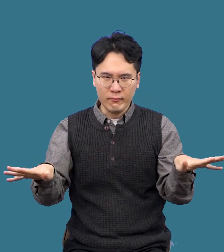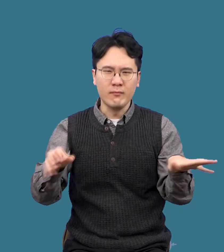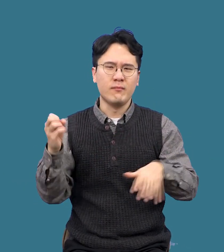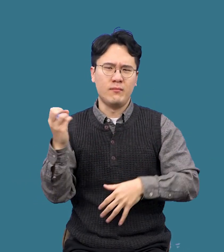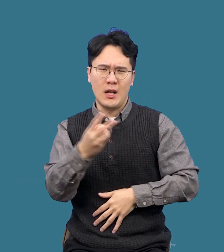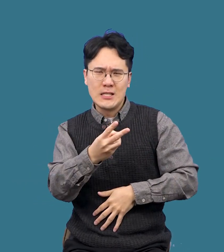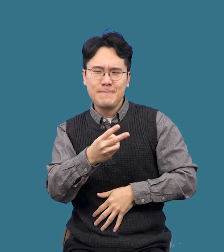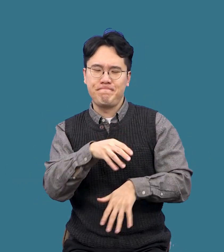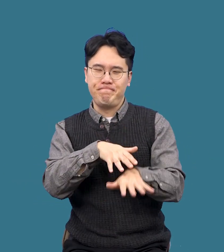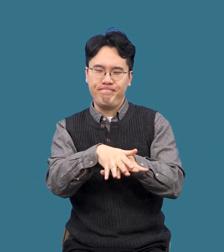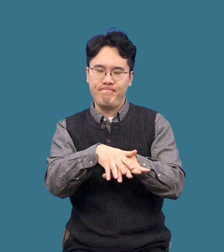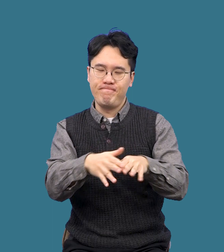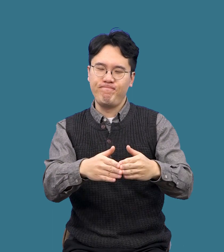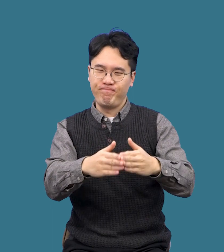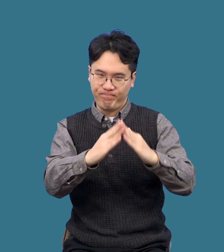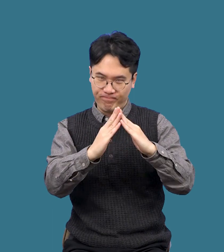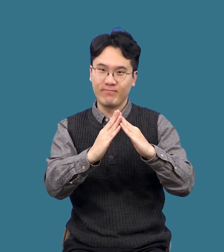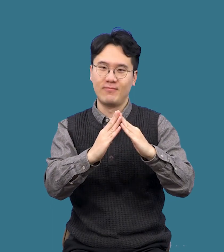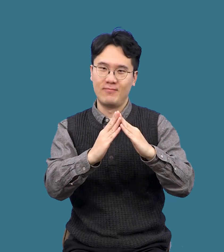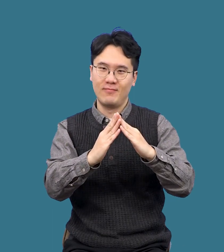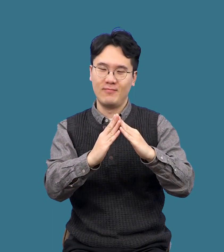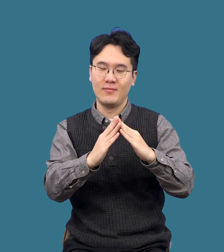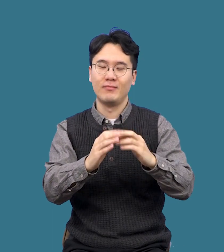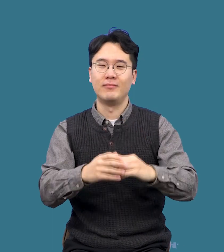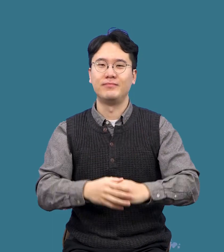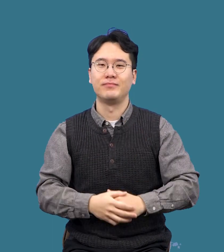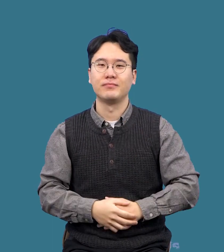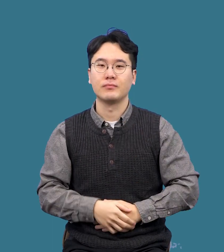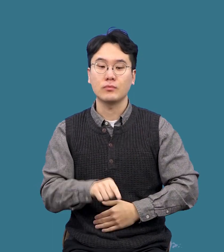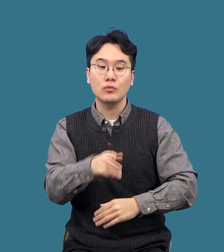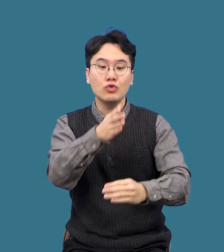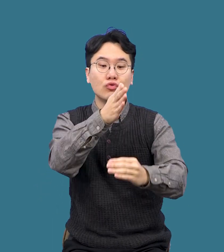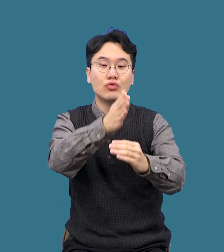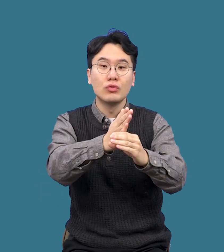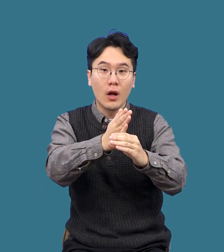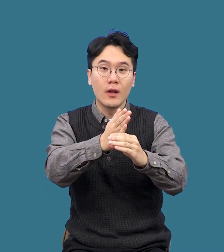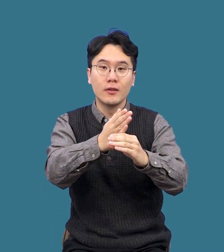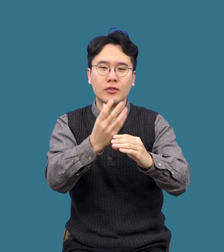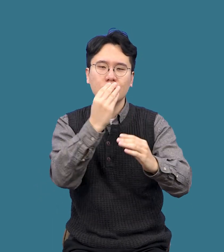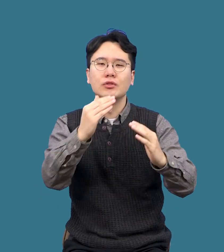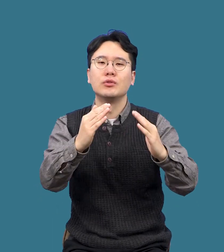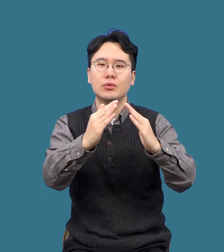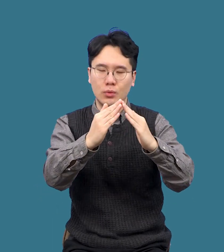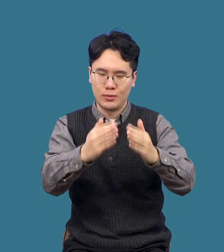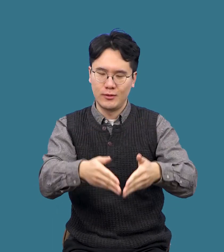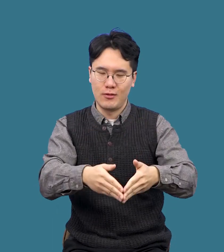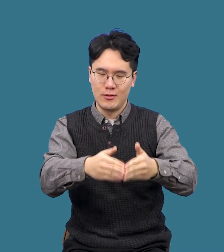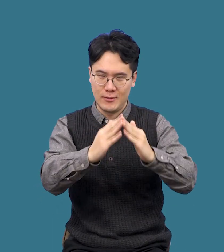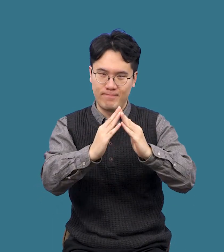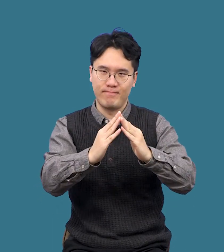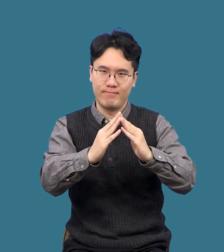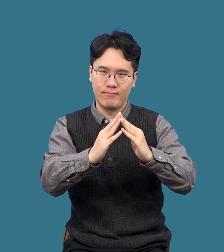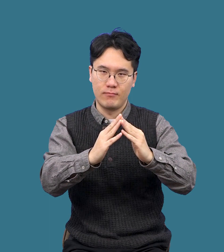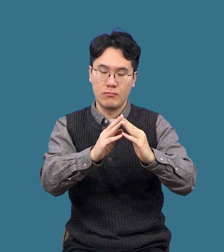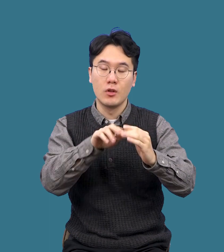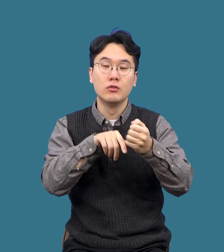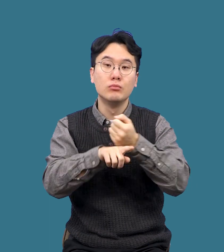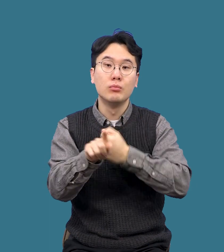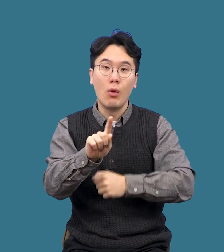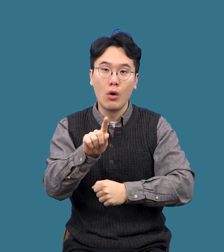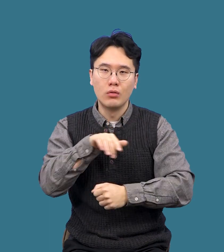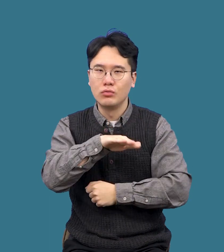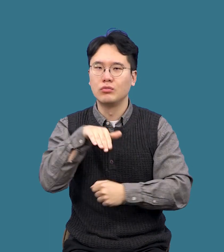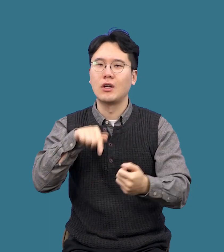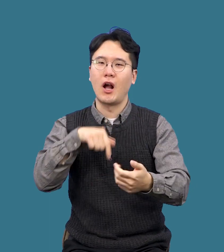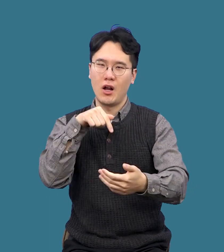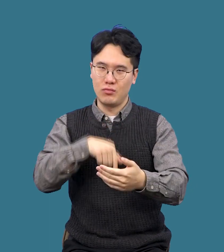한복판에 회막을 설치합니다. 그것은 어떤 고백이에요? 우리 가운데 계신 하나님, 우리 가운데